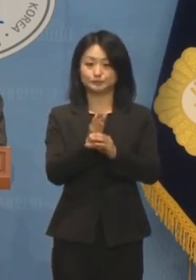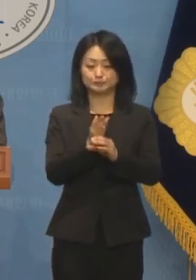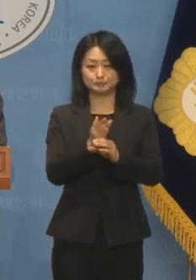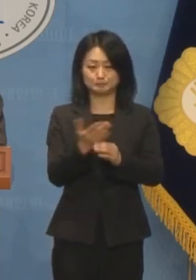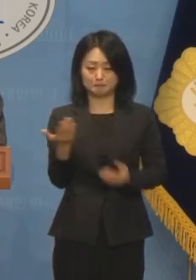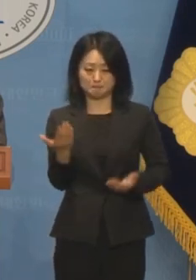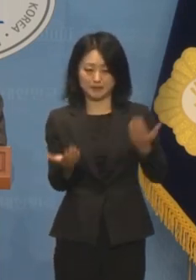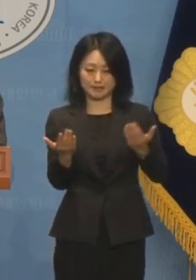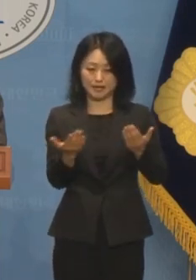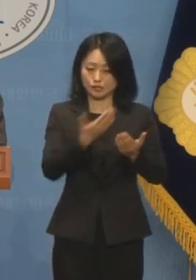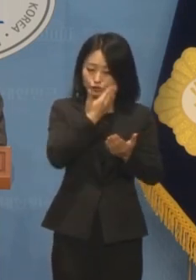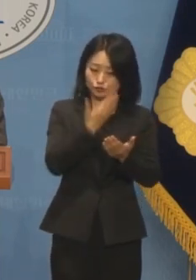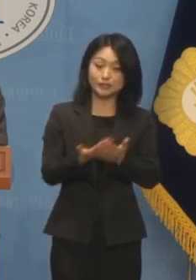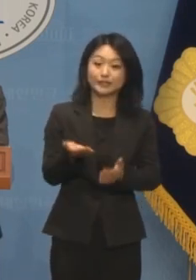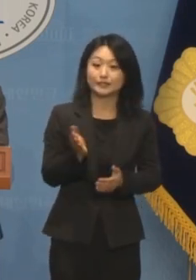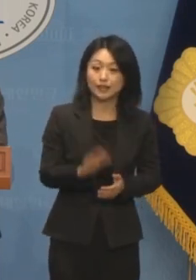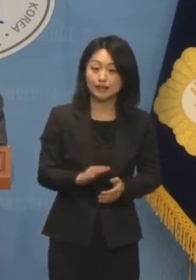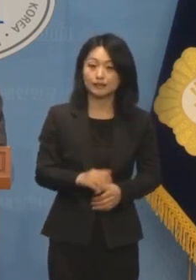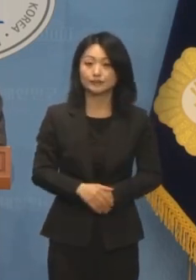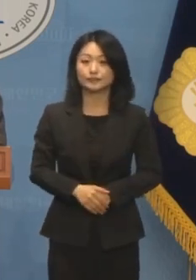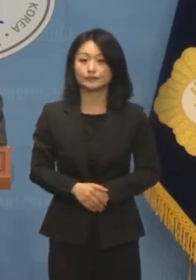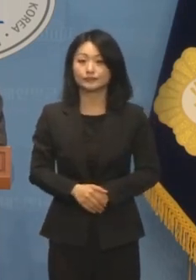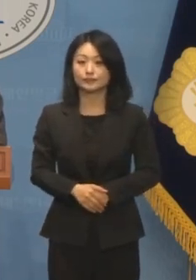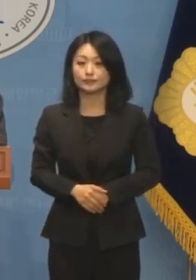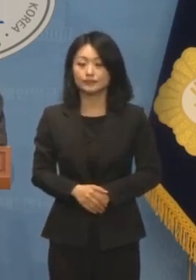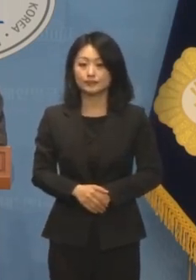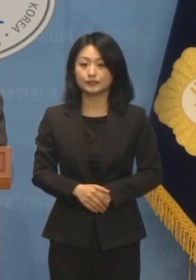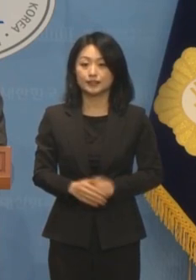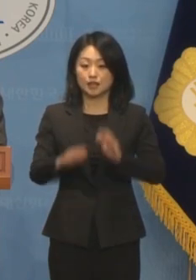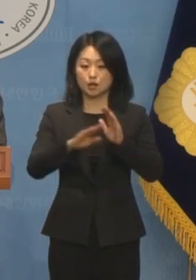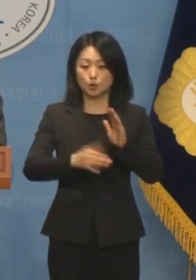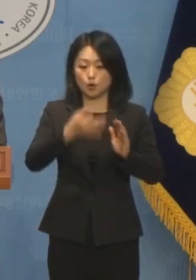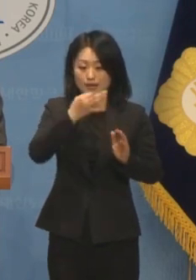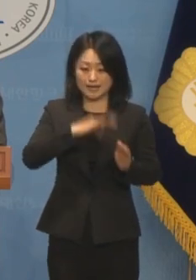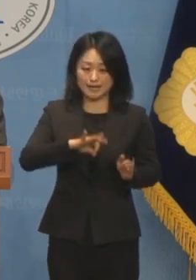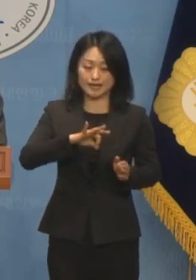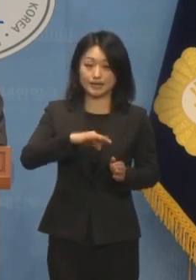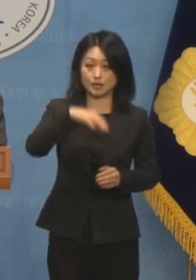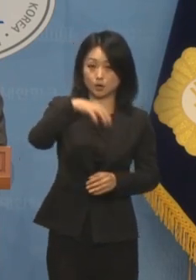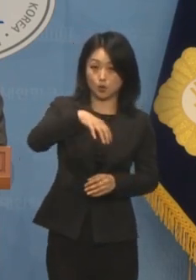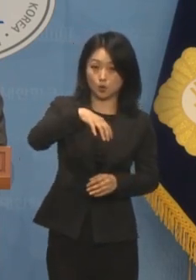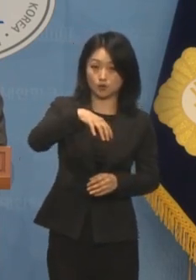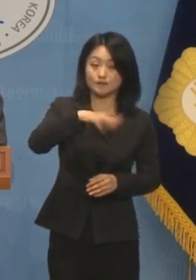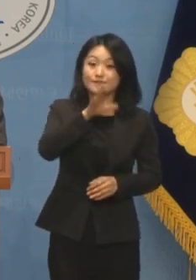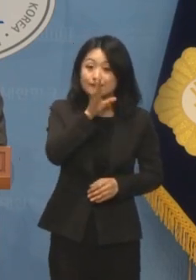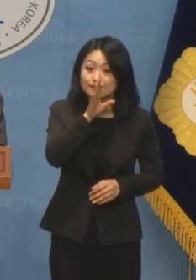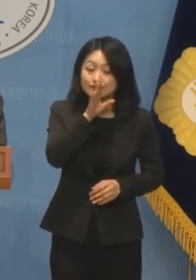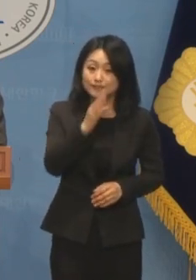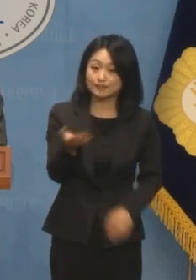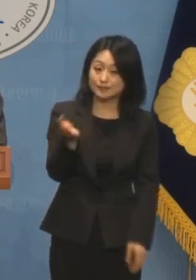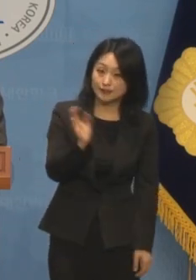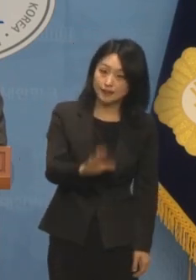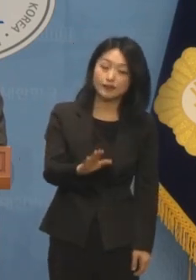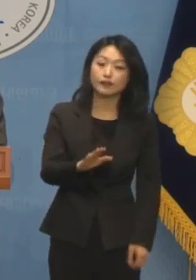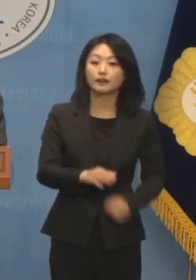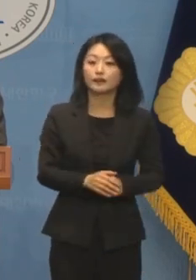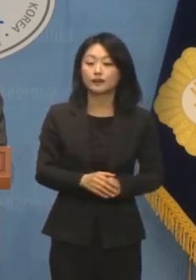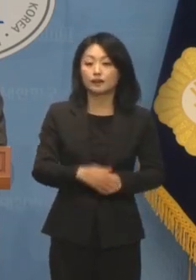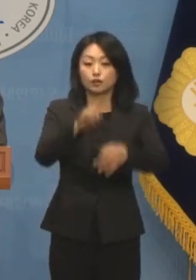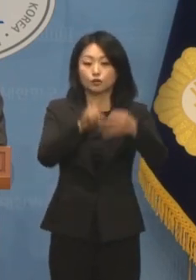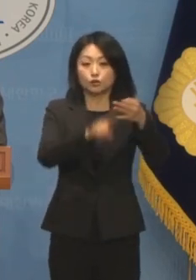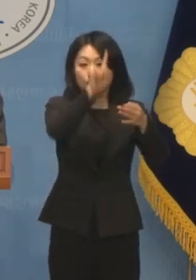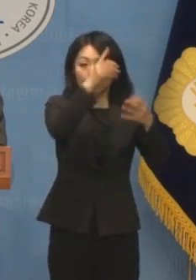판단해야 하는 자리인데도 불구하고 이름처럼 공익을 위해 판단해야 하는 자리인데도 불구하고 윤석열